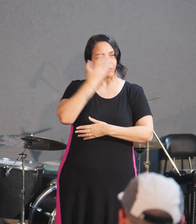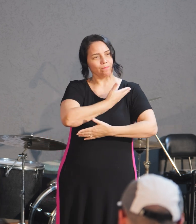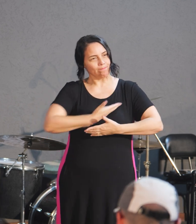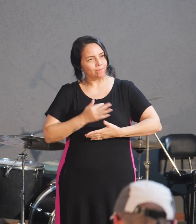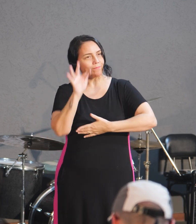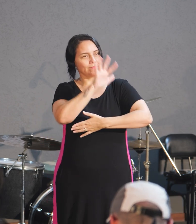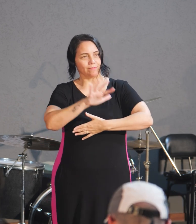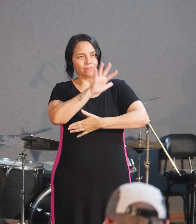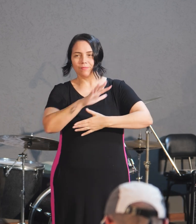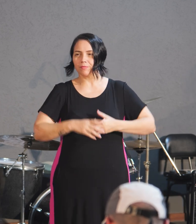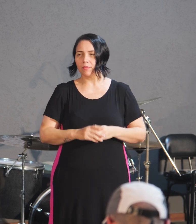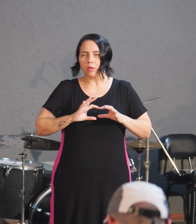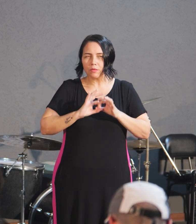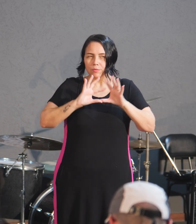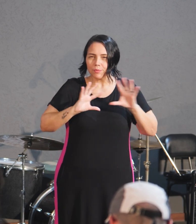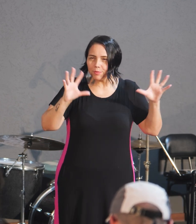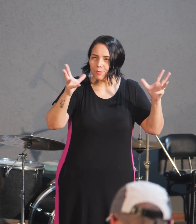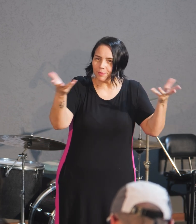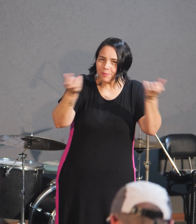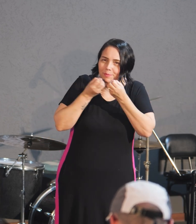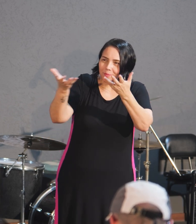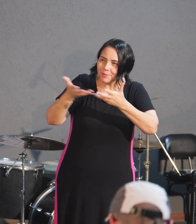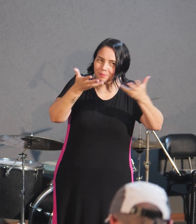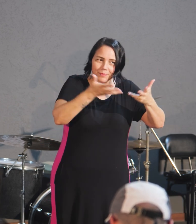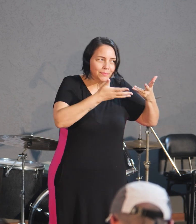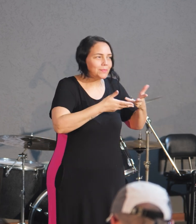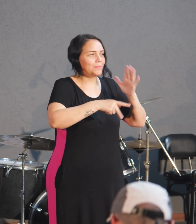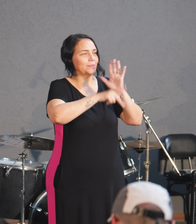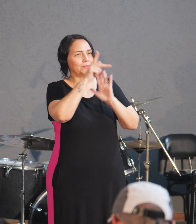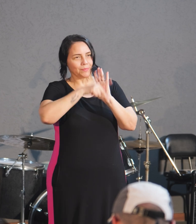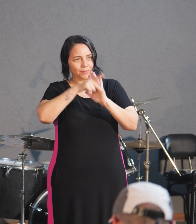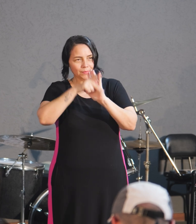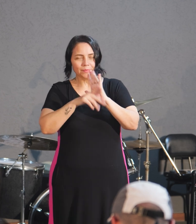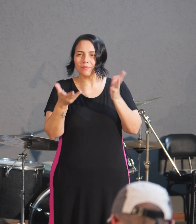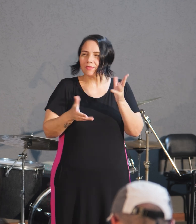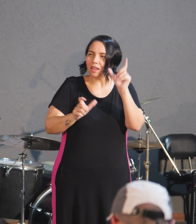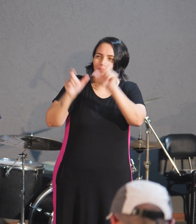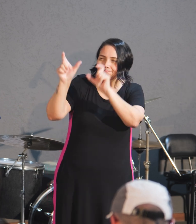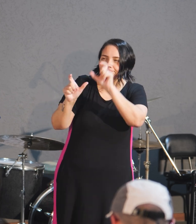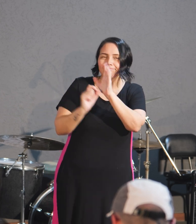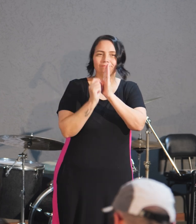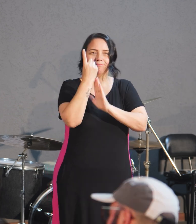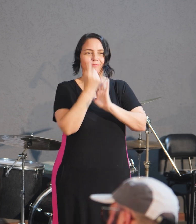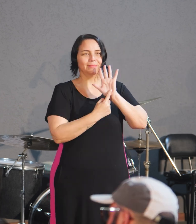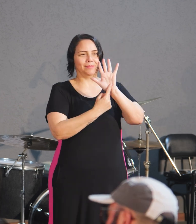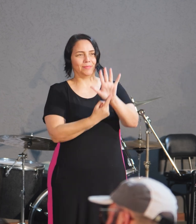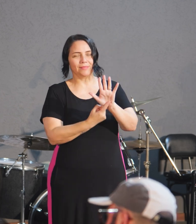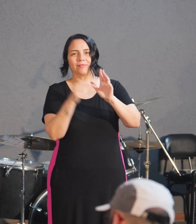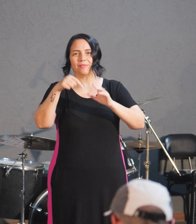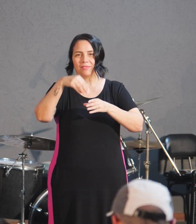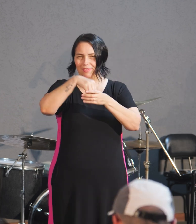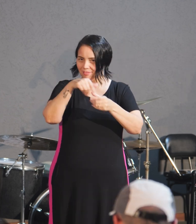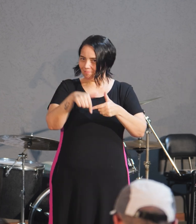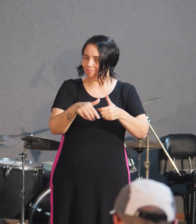todos bem-vindos ao nosso projeto. Então, muitos aqui é a primeira apresentação, é a primeira vez que estão se apresentando dentro do projeto